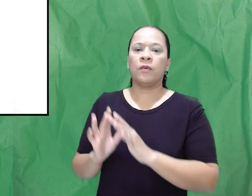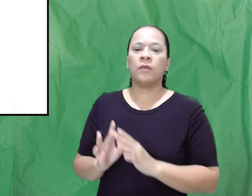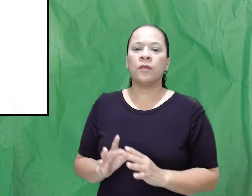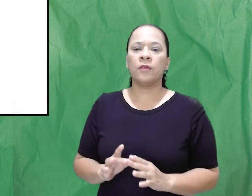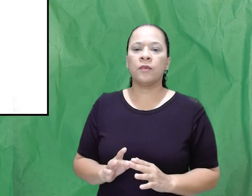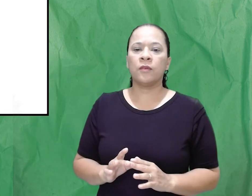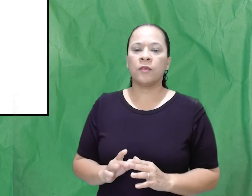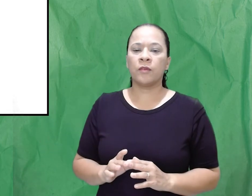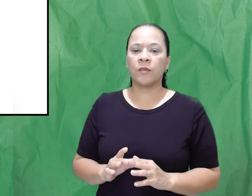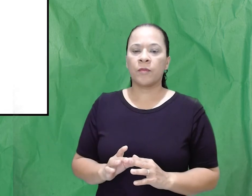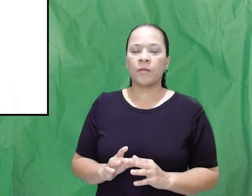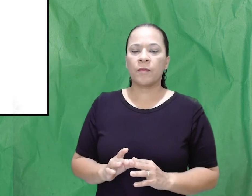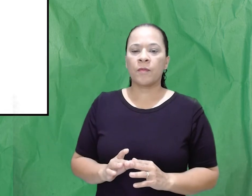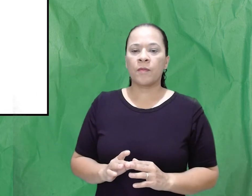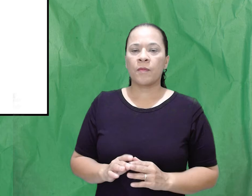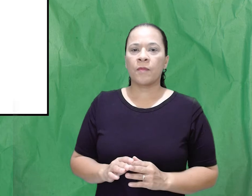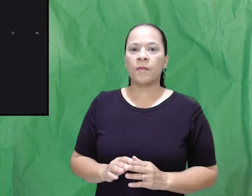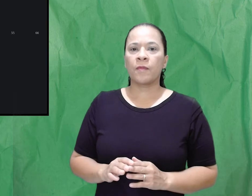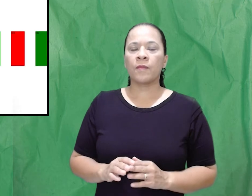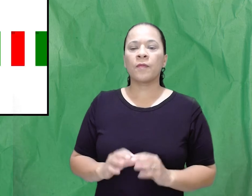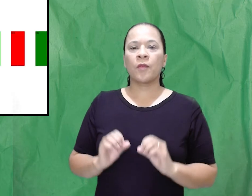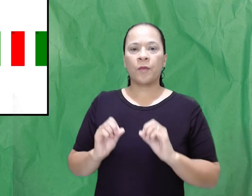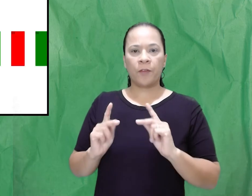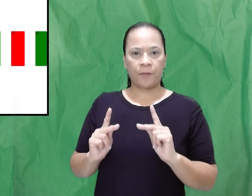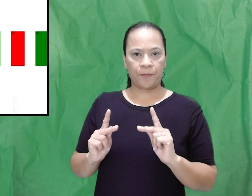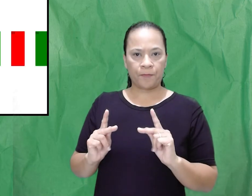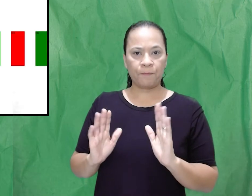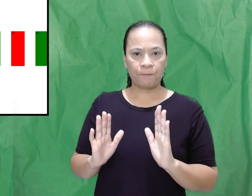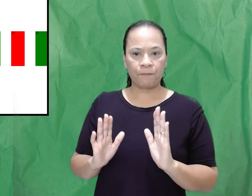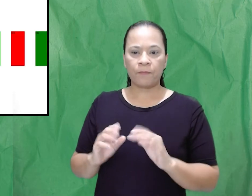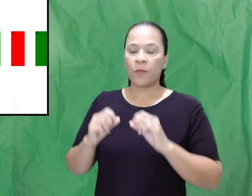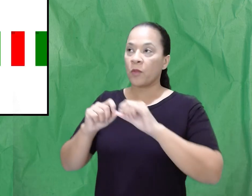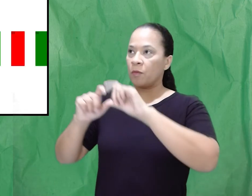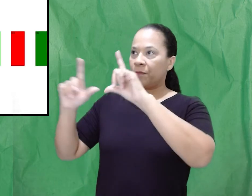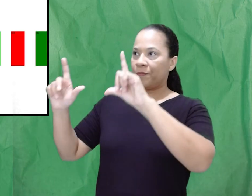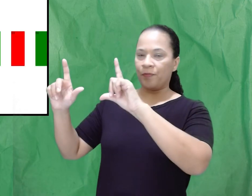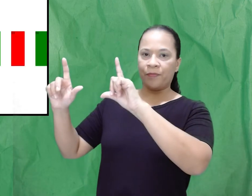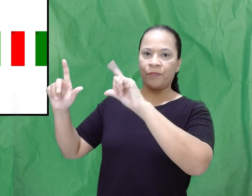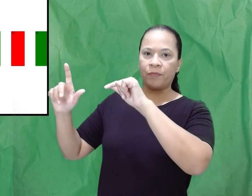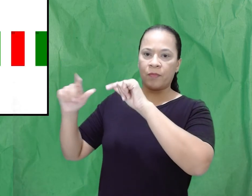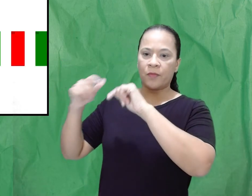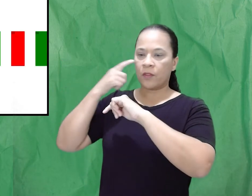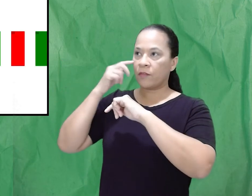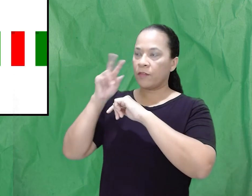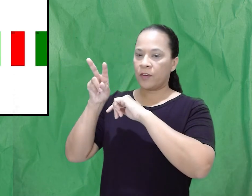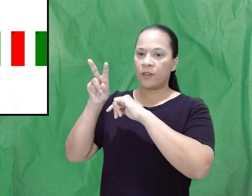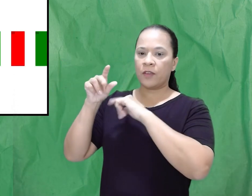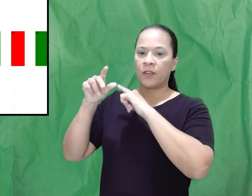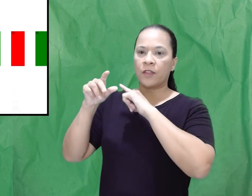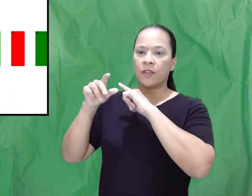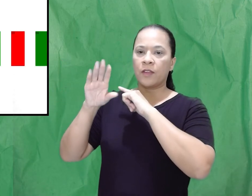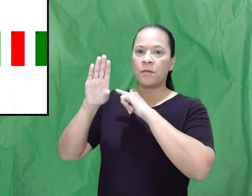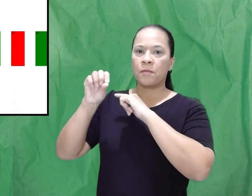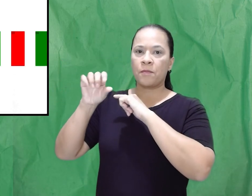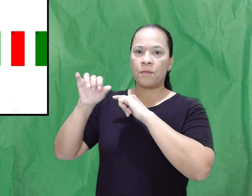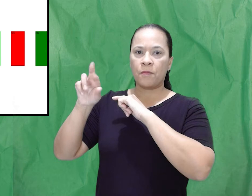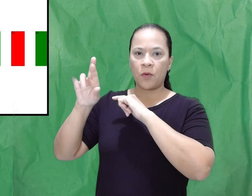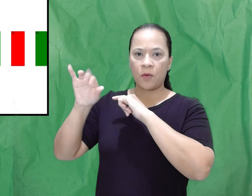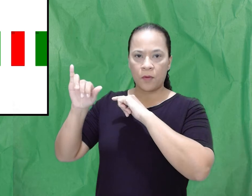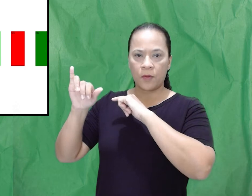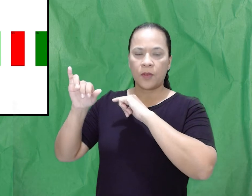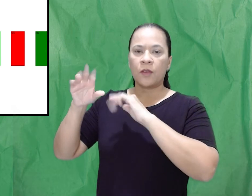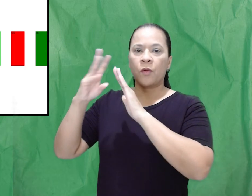Tem aqui o body. Certo. Então o que é que eu tenho aqui? Eu tenho no body, que é o conteúdo, vai ter uma